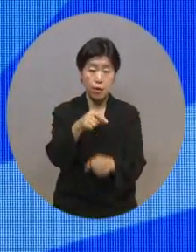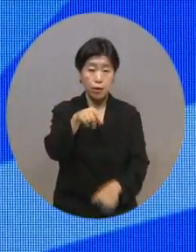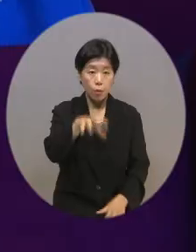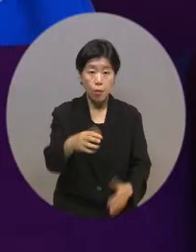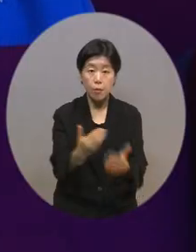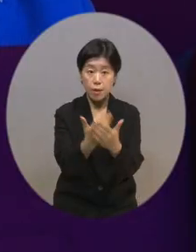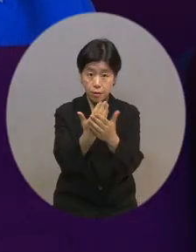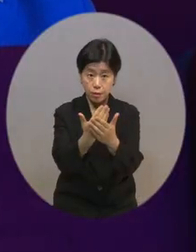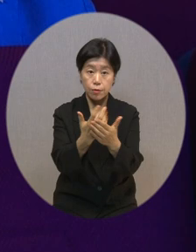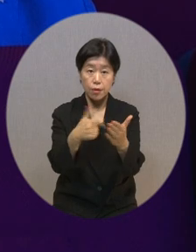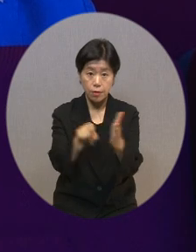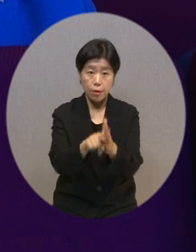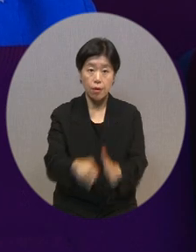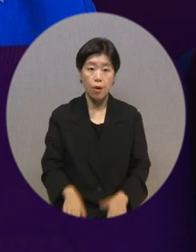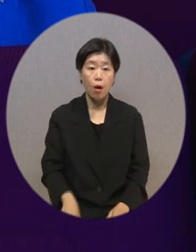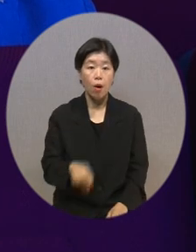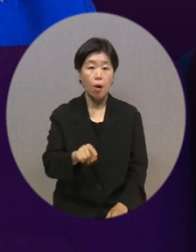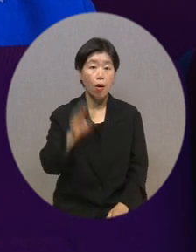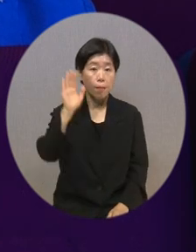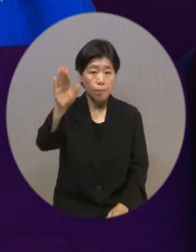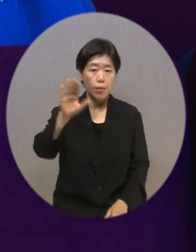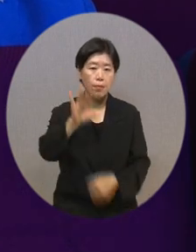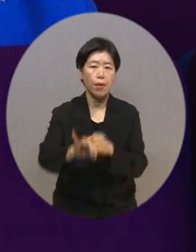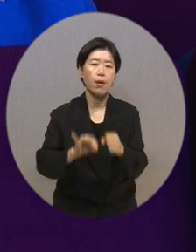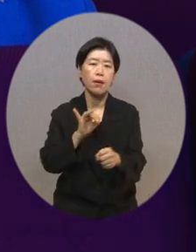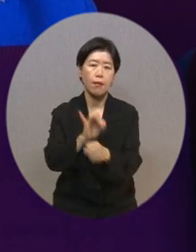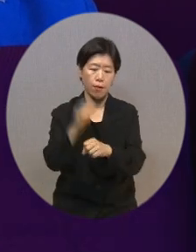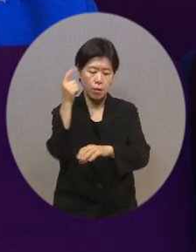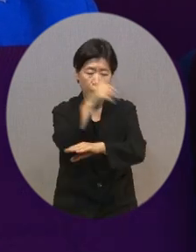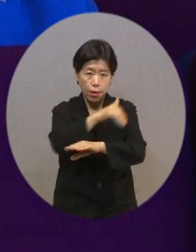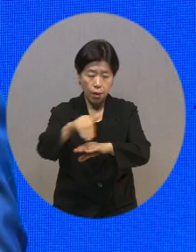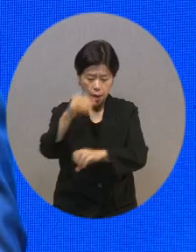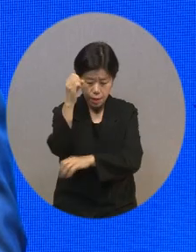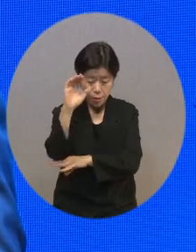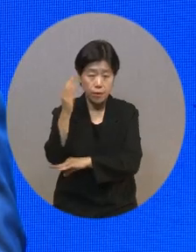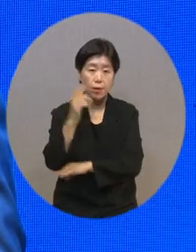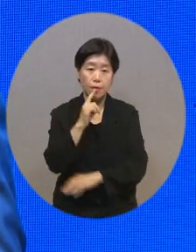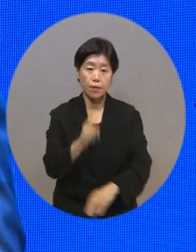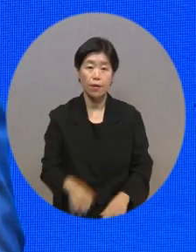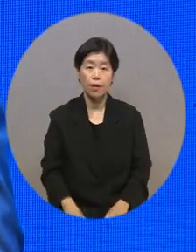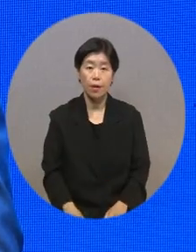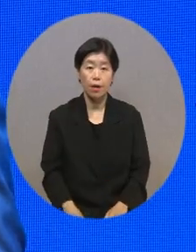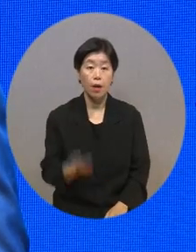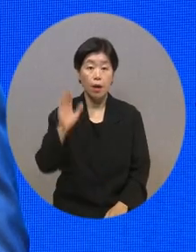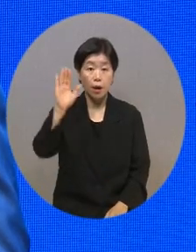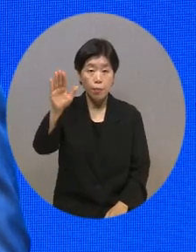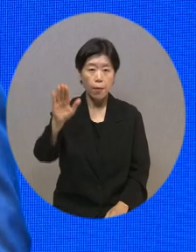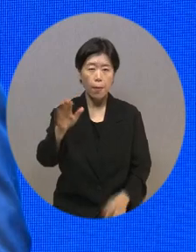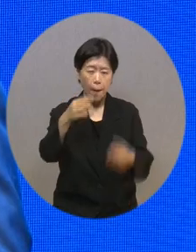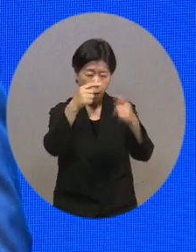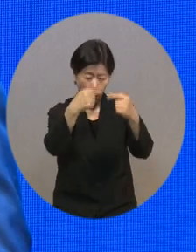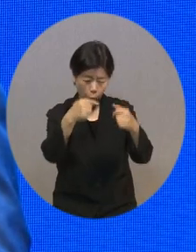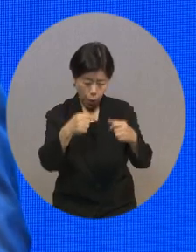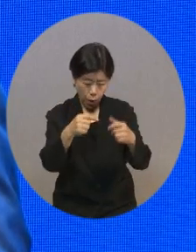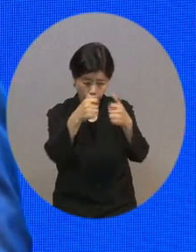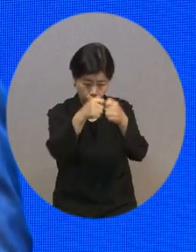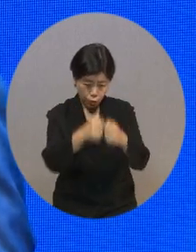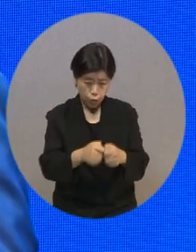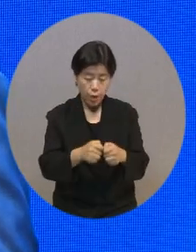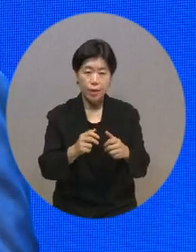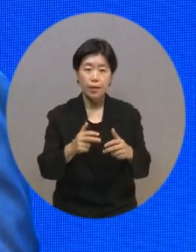르네상스는 여수 미래 100년대계 초석이 될 것이라며 앞으로 세부 사업들을 잘